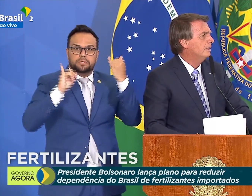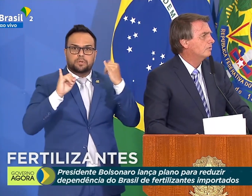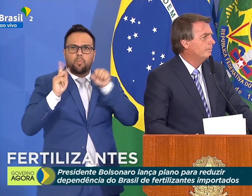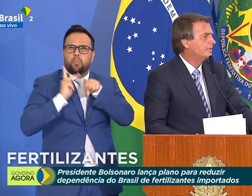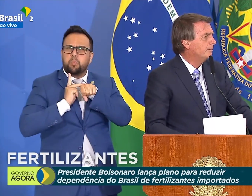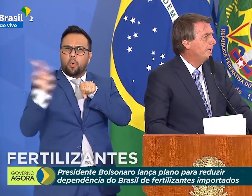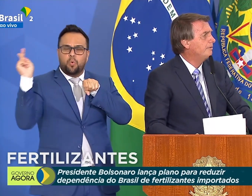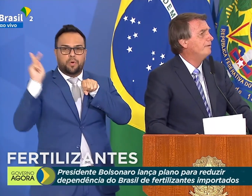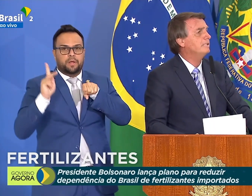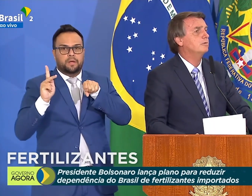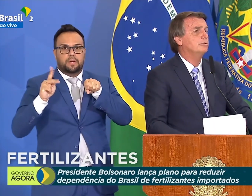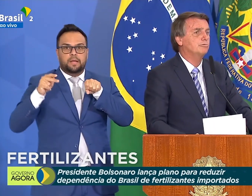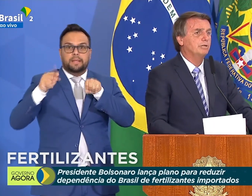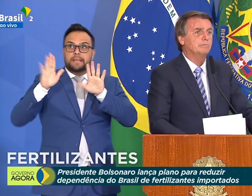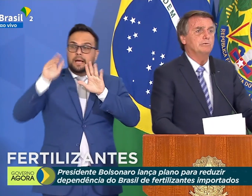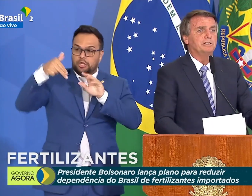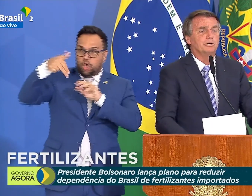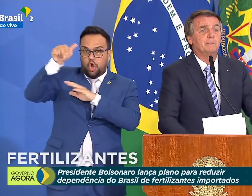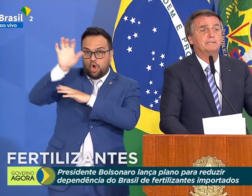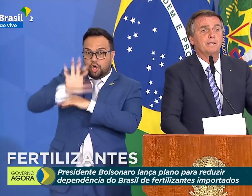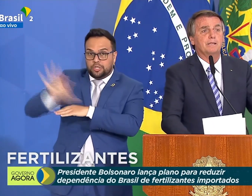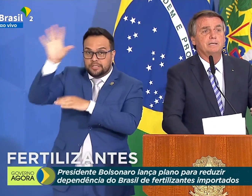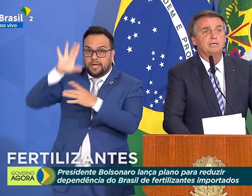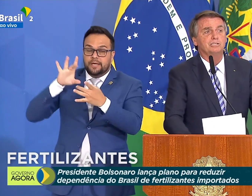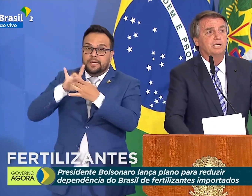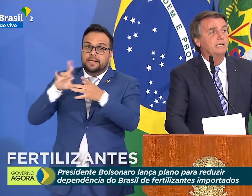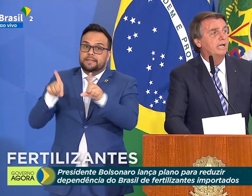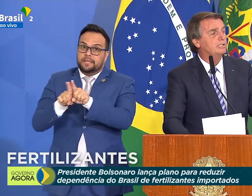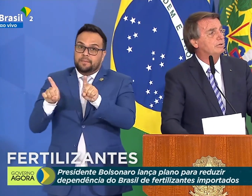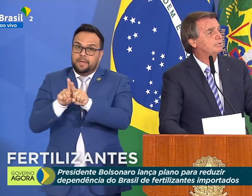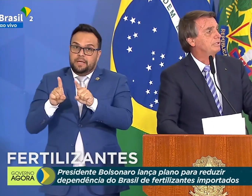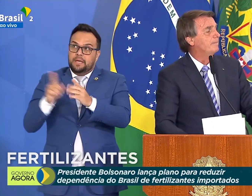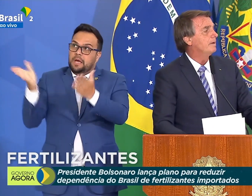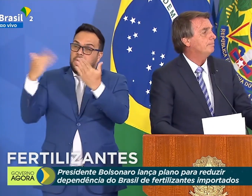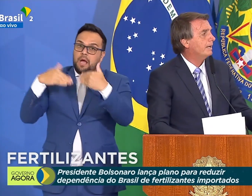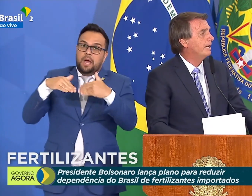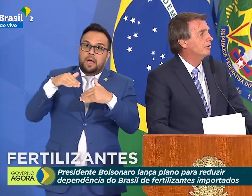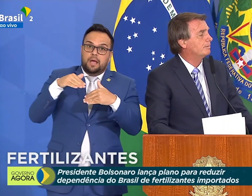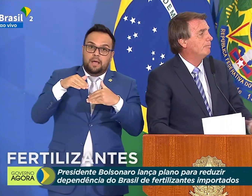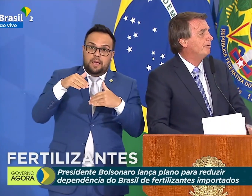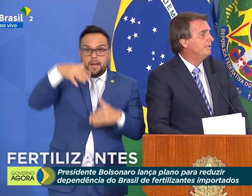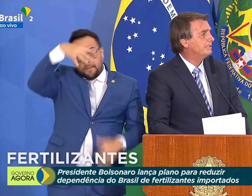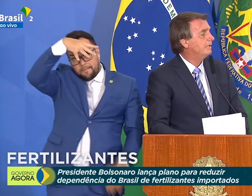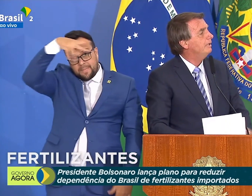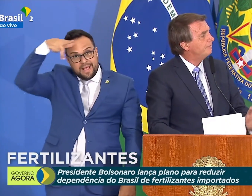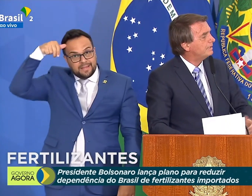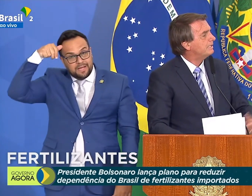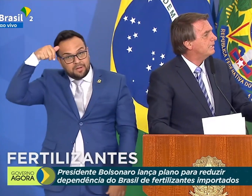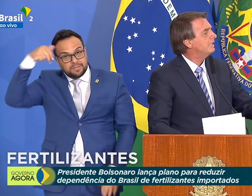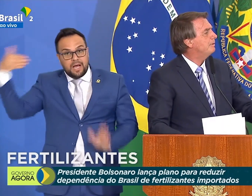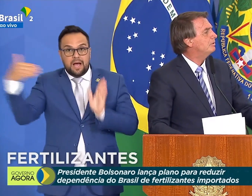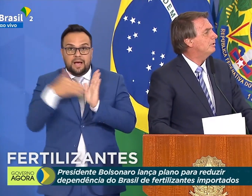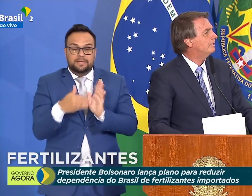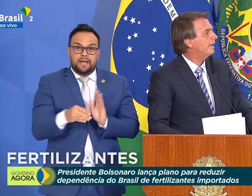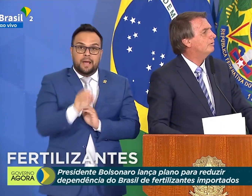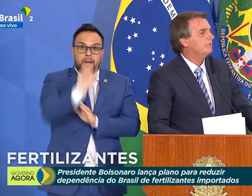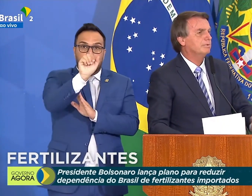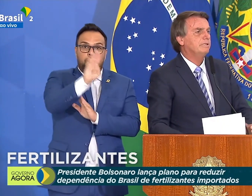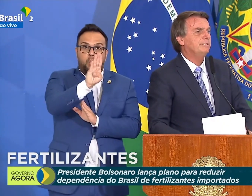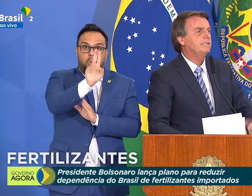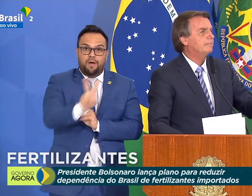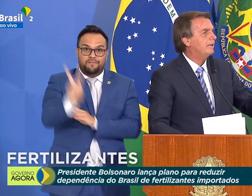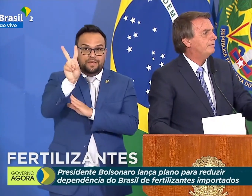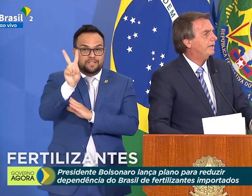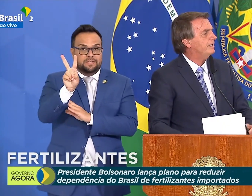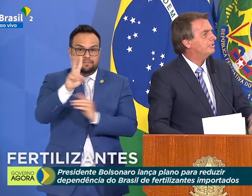Nordeste. Como também, em vez de construirmos um leão para trazer energia da região de Manaus para Boa Vista, fazer exatamente o contrário. O